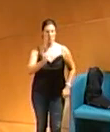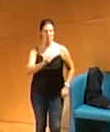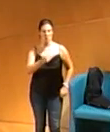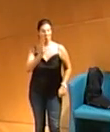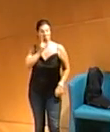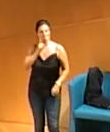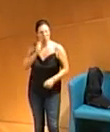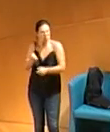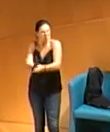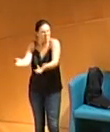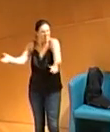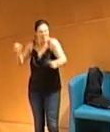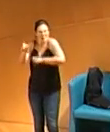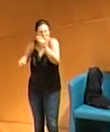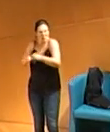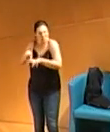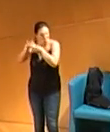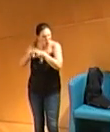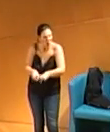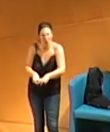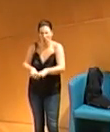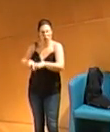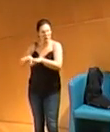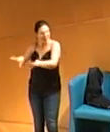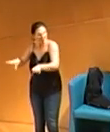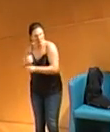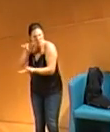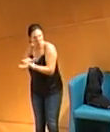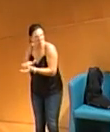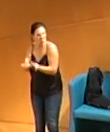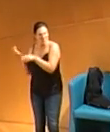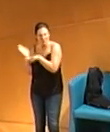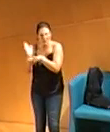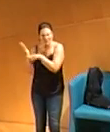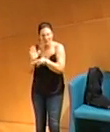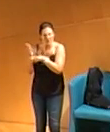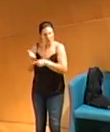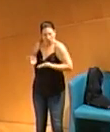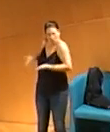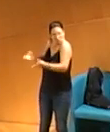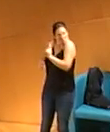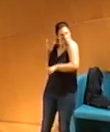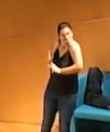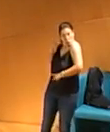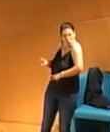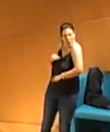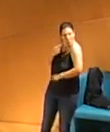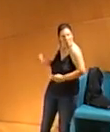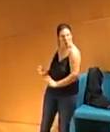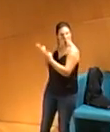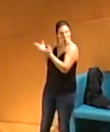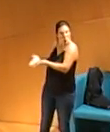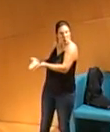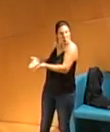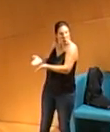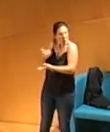parents. Et du coup, j'ai beaucoup lu, j'ai lu des articles, et je lisais, j'ai beaucoup lu. Alors, c'est vrai que j'avais